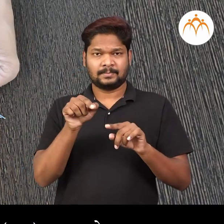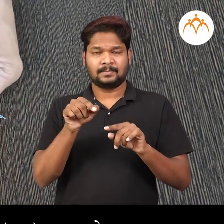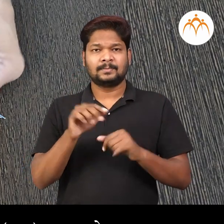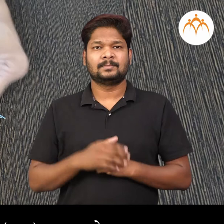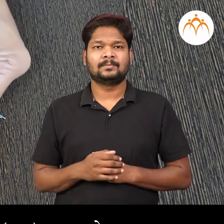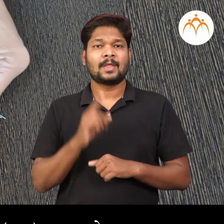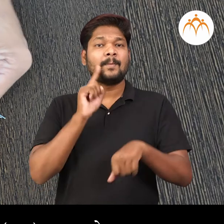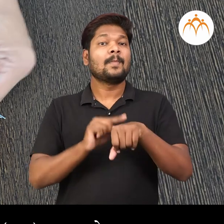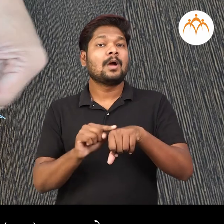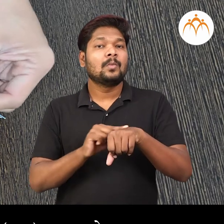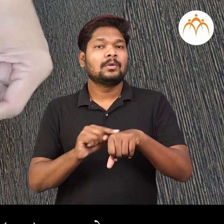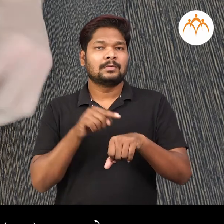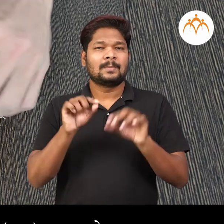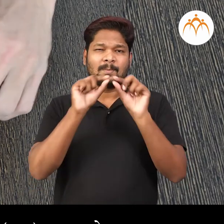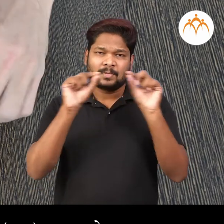तांबे